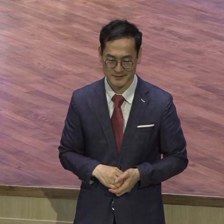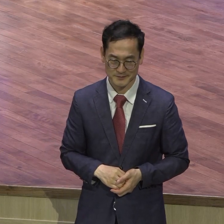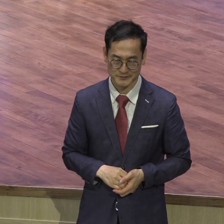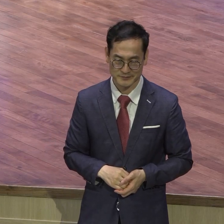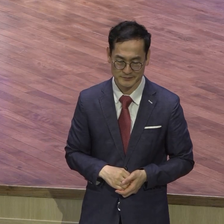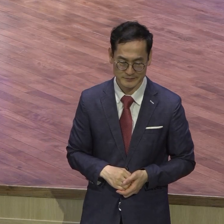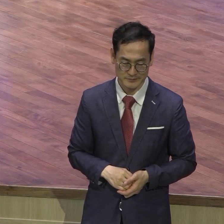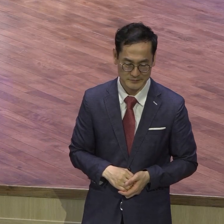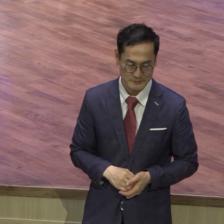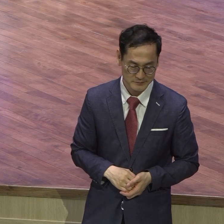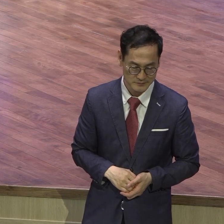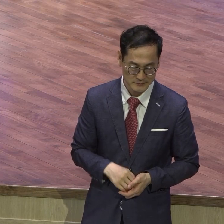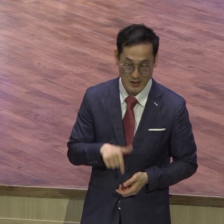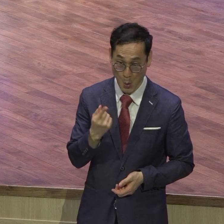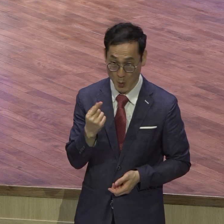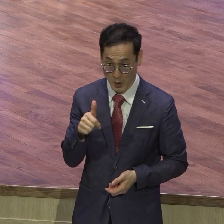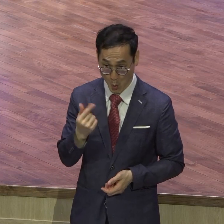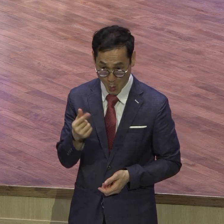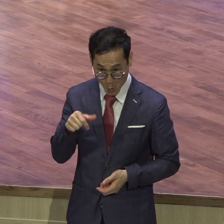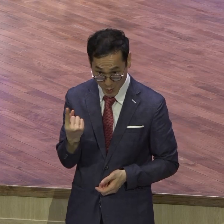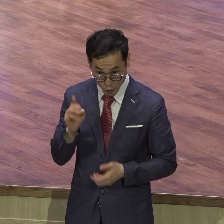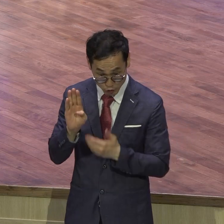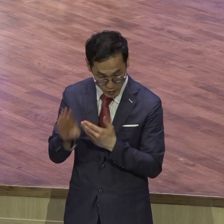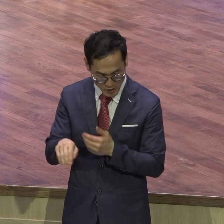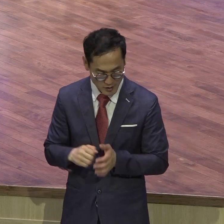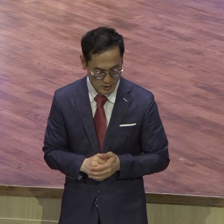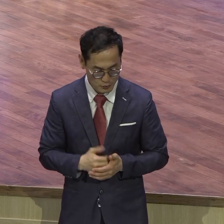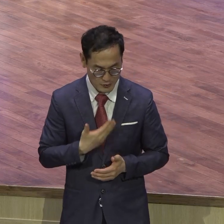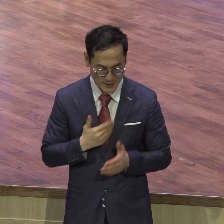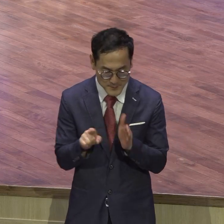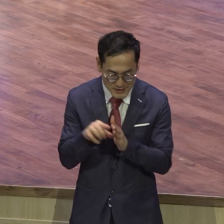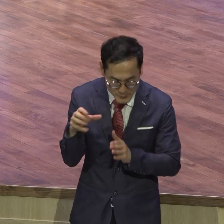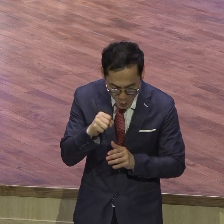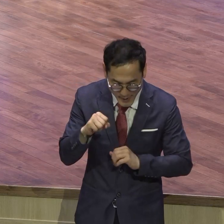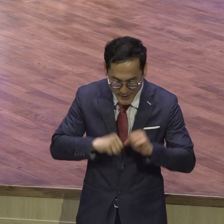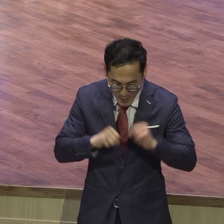믿음으로 행하고 보는 것으로 행하지 아니하미로다